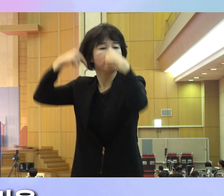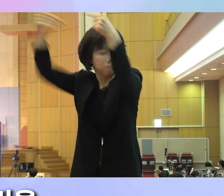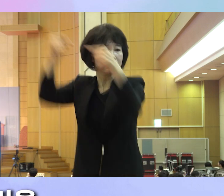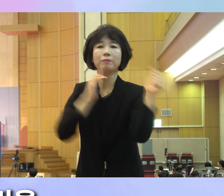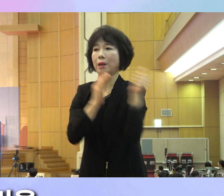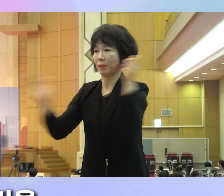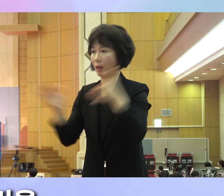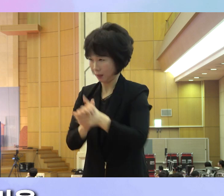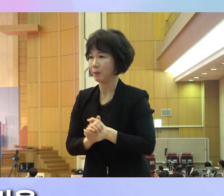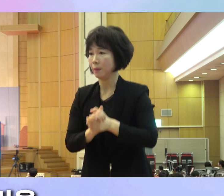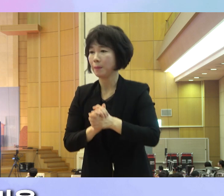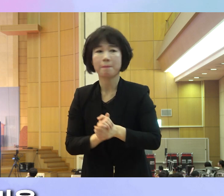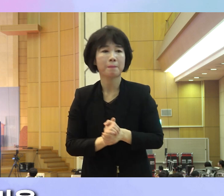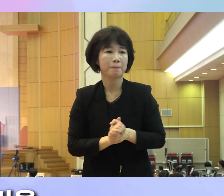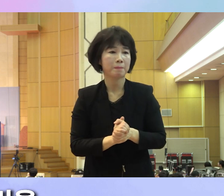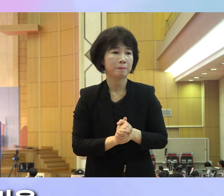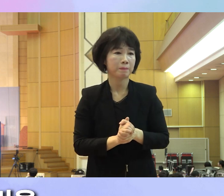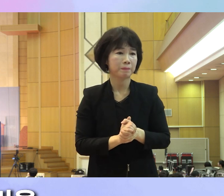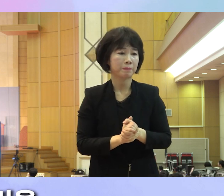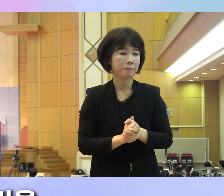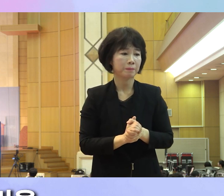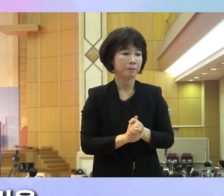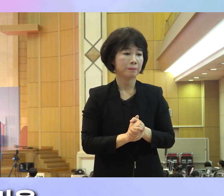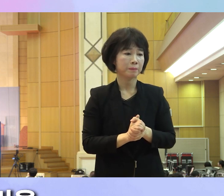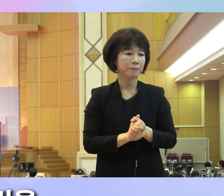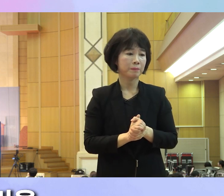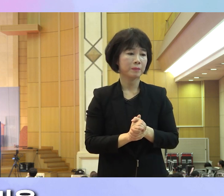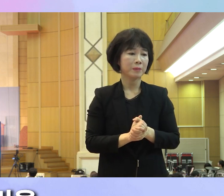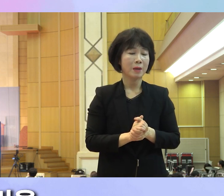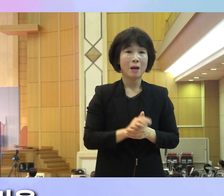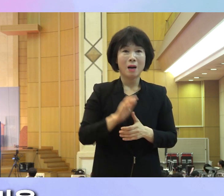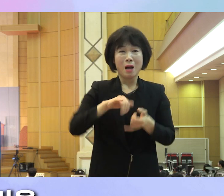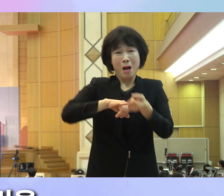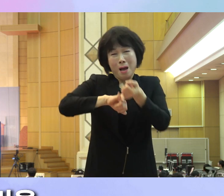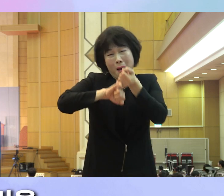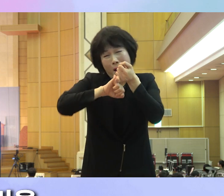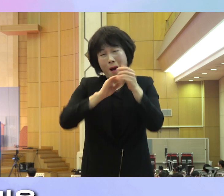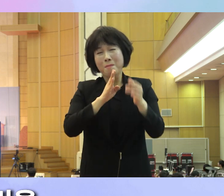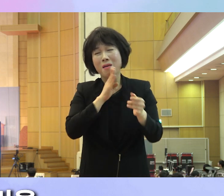자가 된다는 말씀인 것입니다. 11절에 보니까 어찌하든지